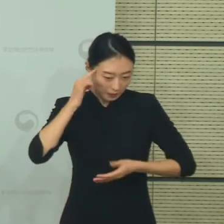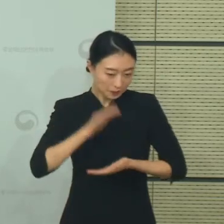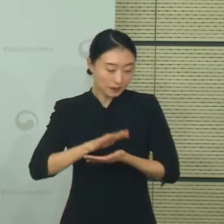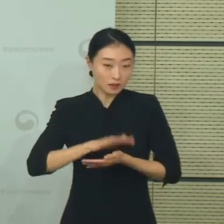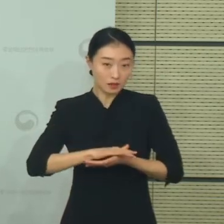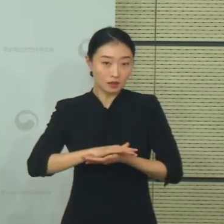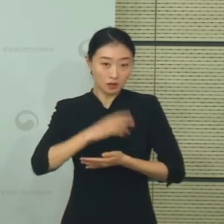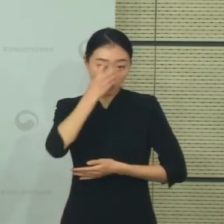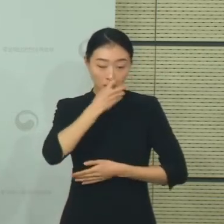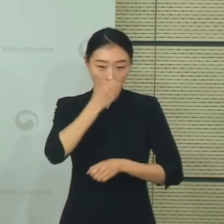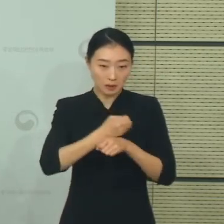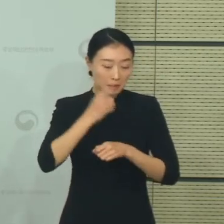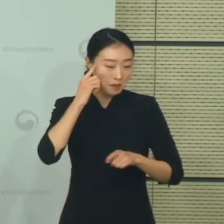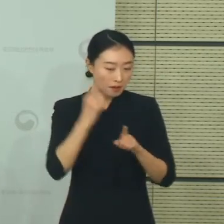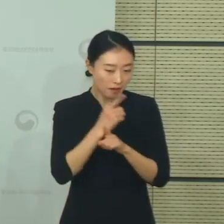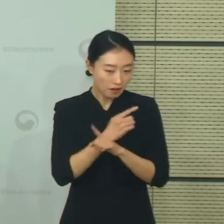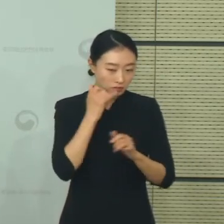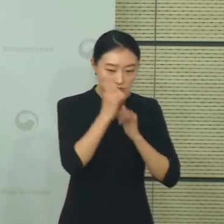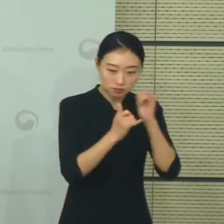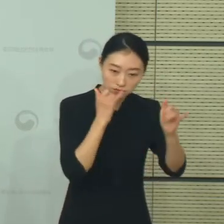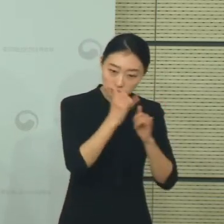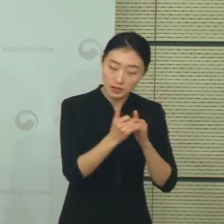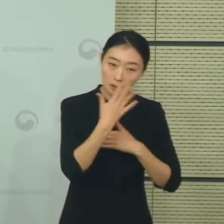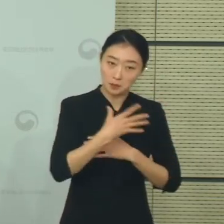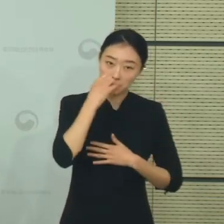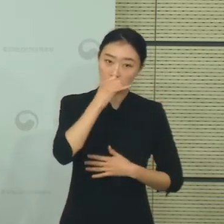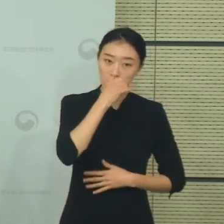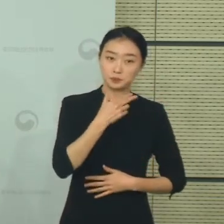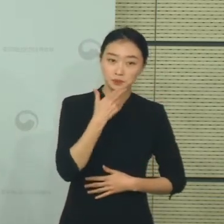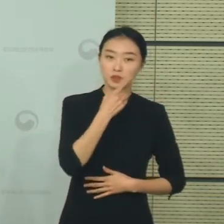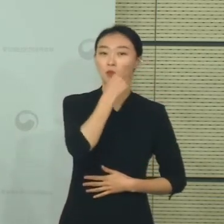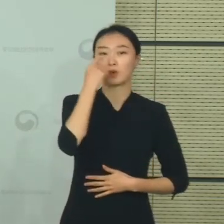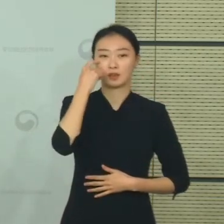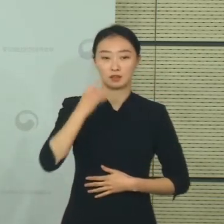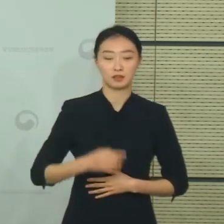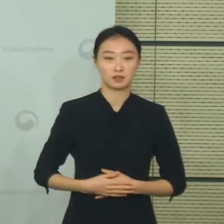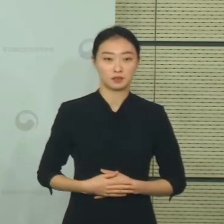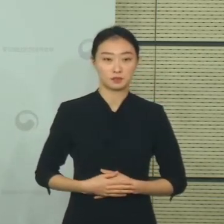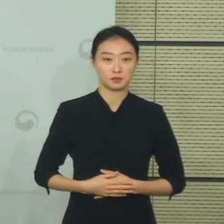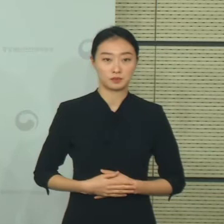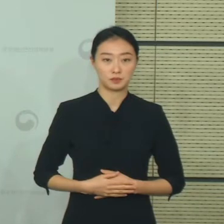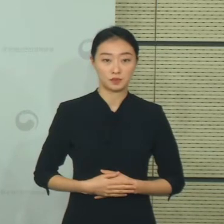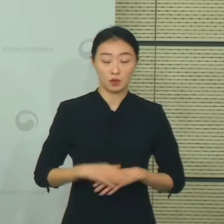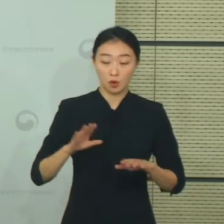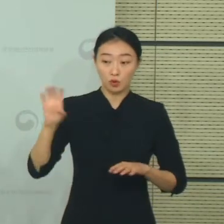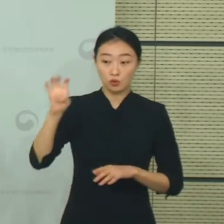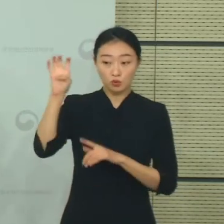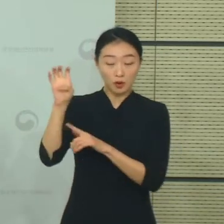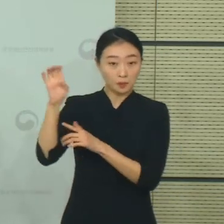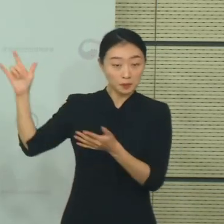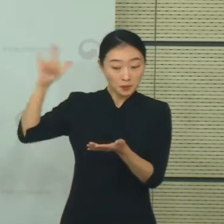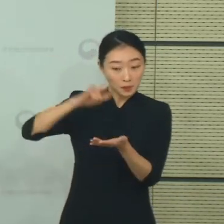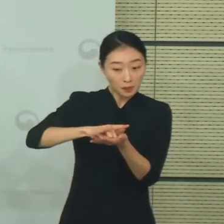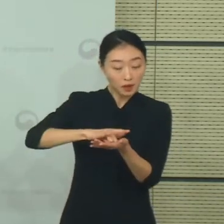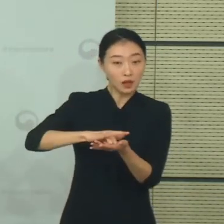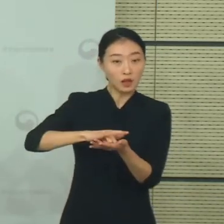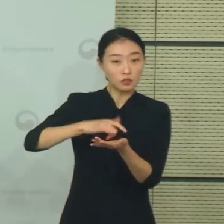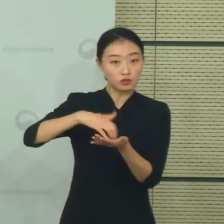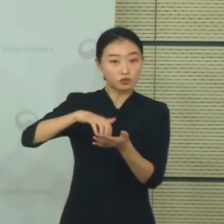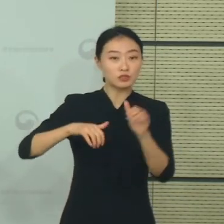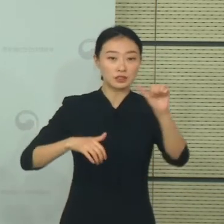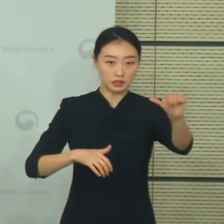매일 전화로 정상 여부를 확인하게 됩니다. 금일 유럽발 항공편은 5편으로 예정되어 있으며,